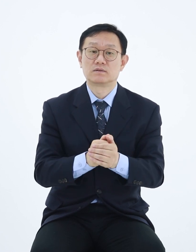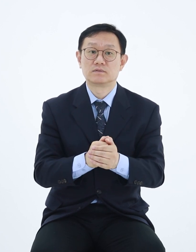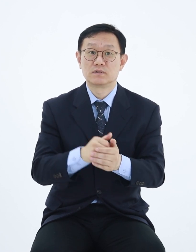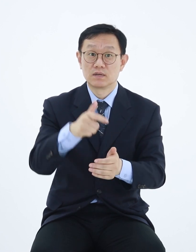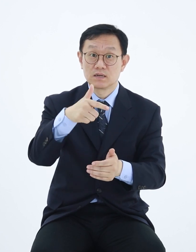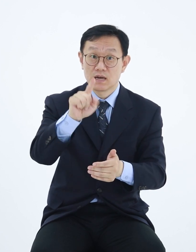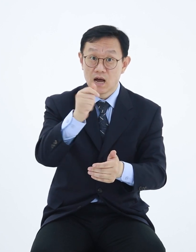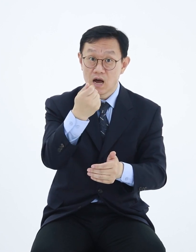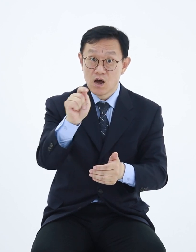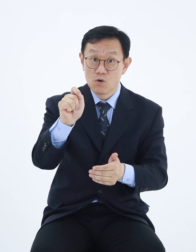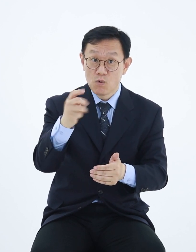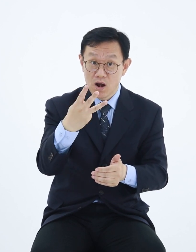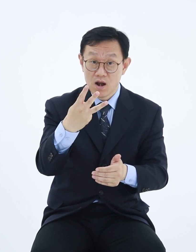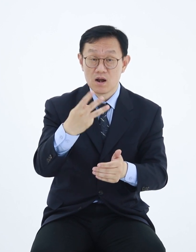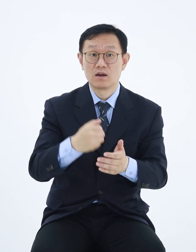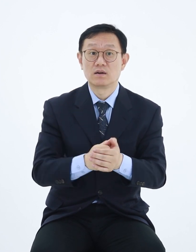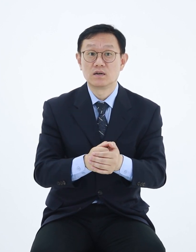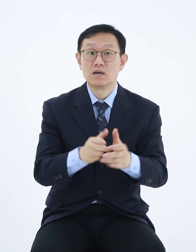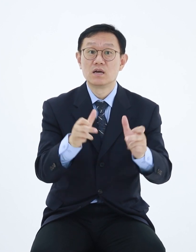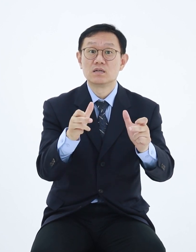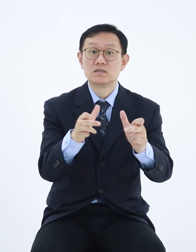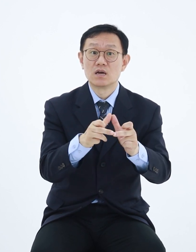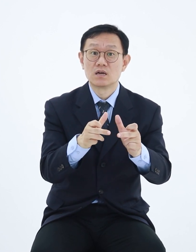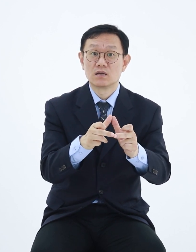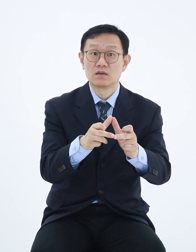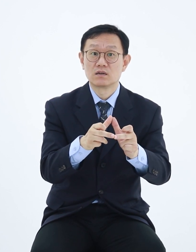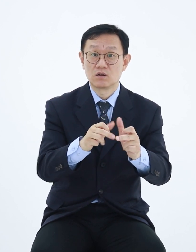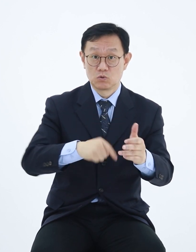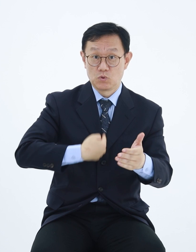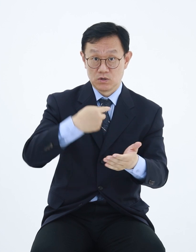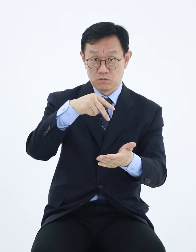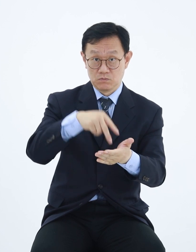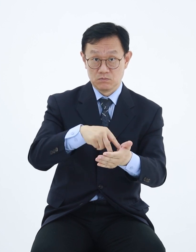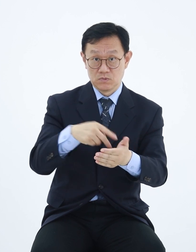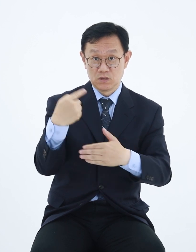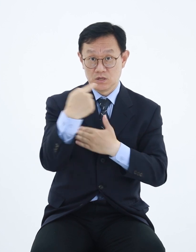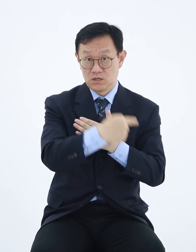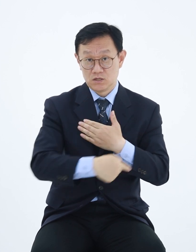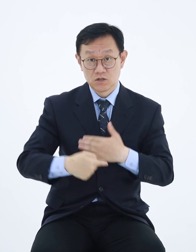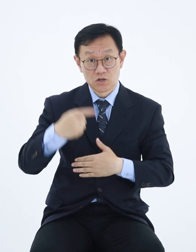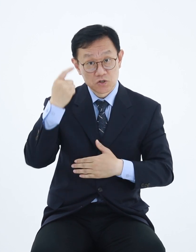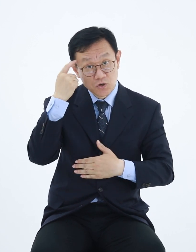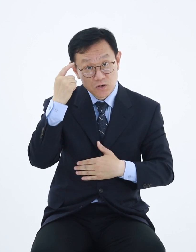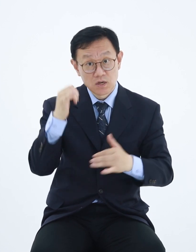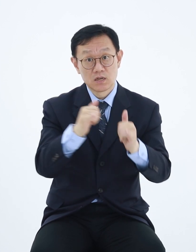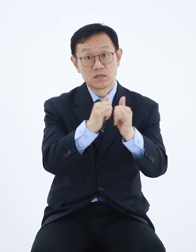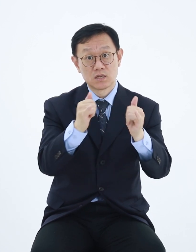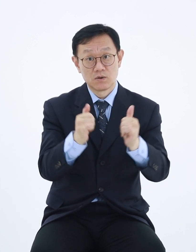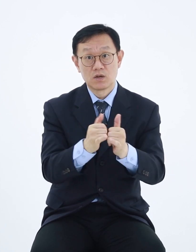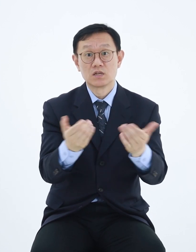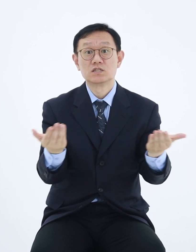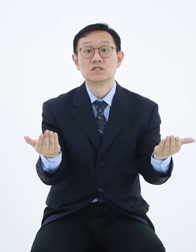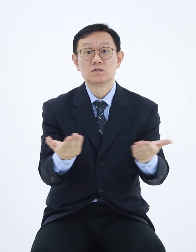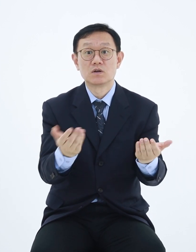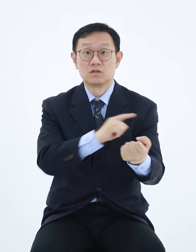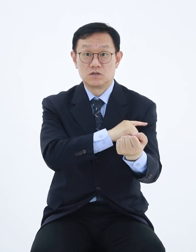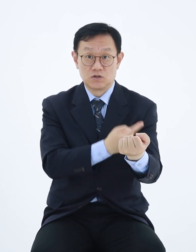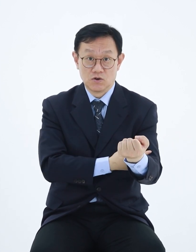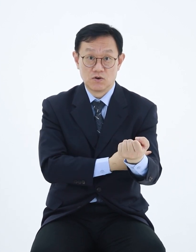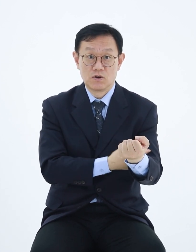가활. 장애인의 최대한의 독립성, 신체적, 정신적, 사회적, 직업적 능력, 생활의